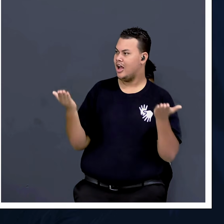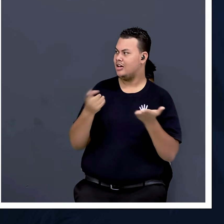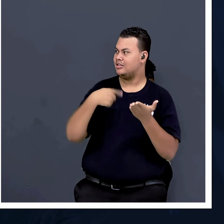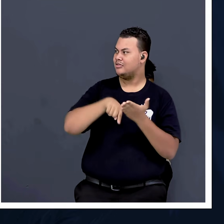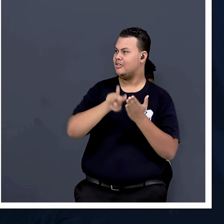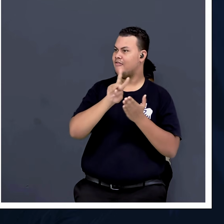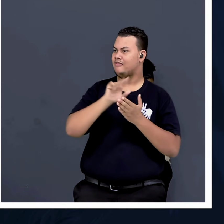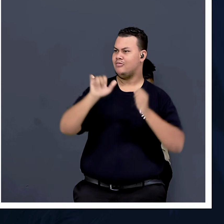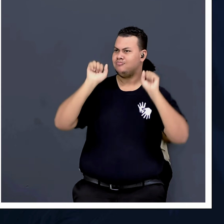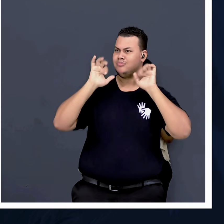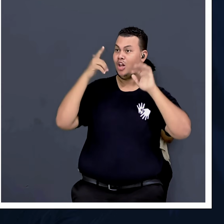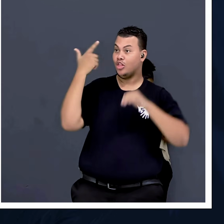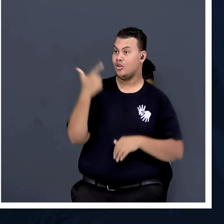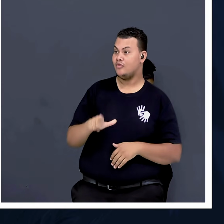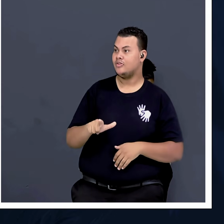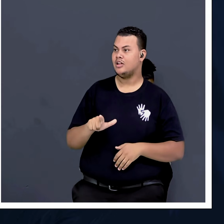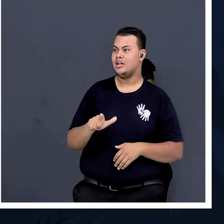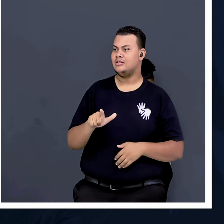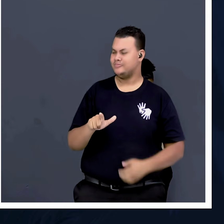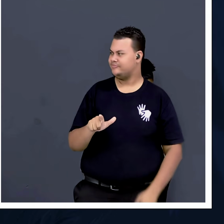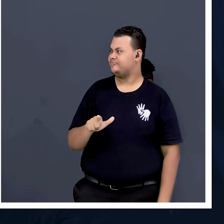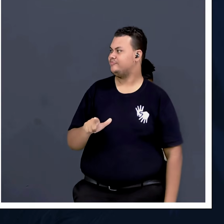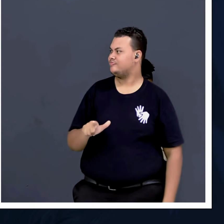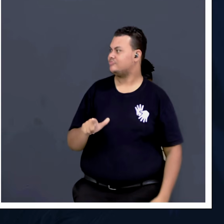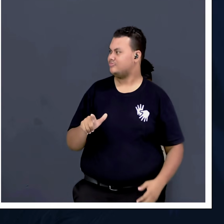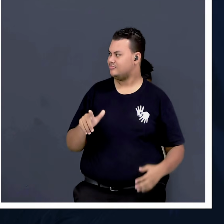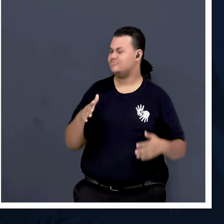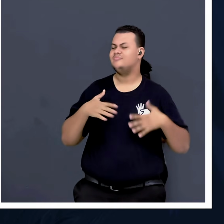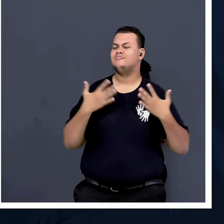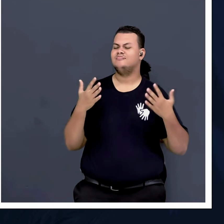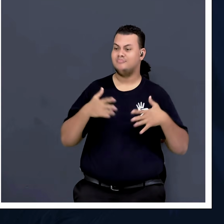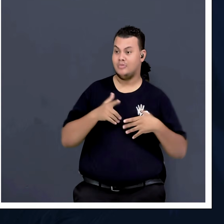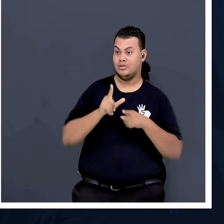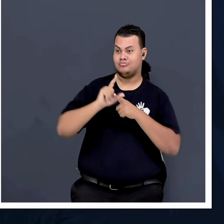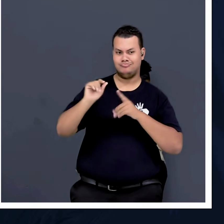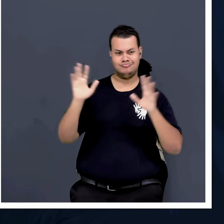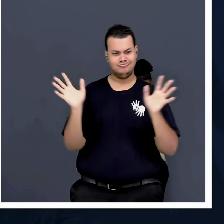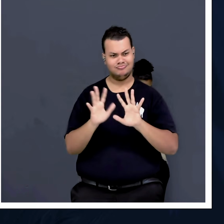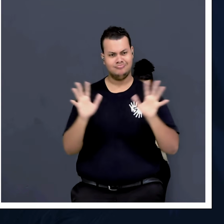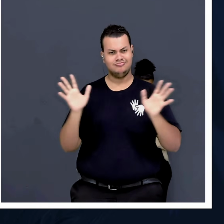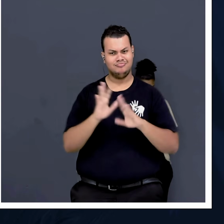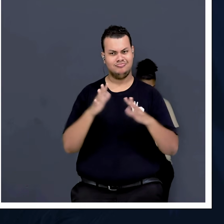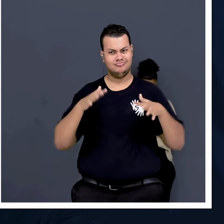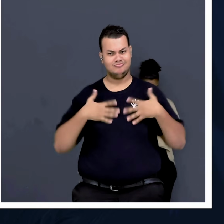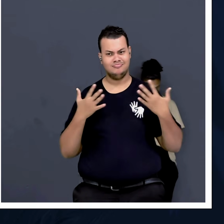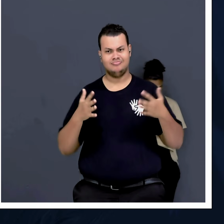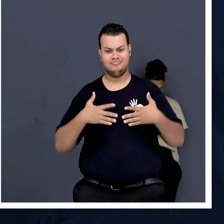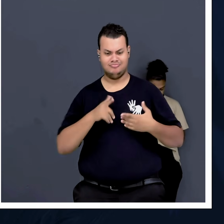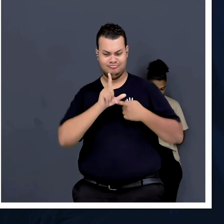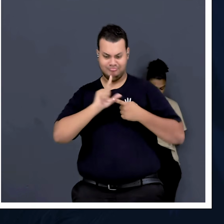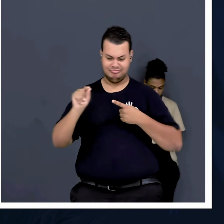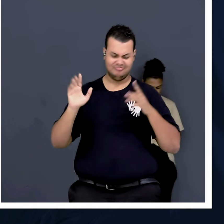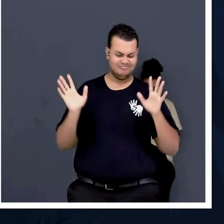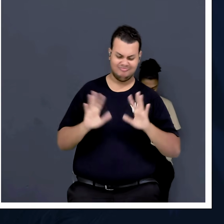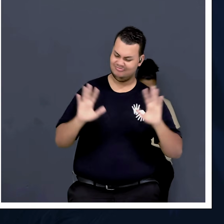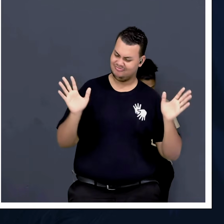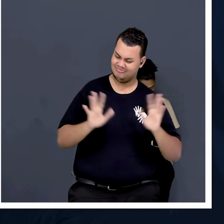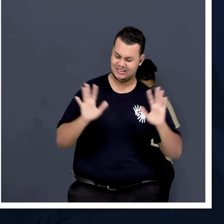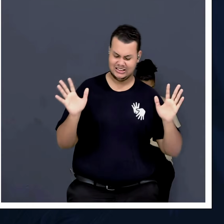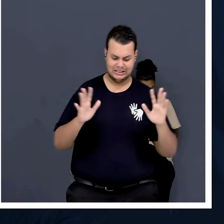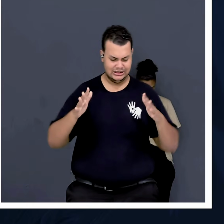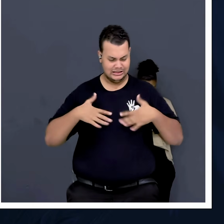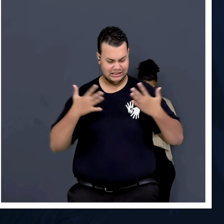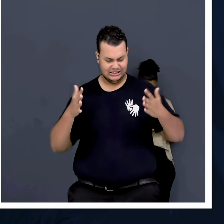Vamos declarar isso mais uma vez. Essa alegria não vai mais sair. Essa alegria não vai mais